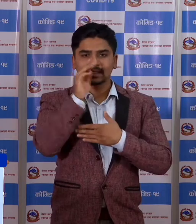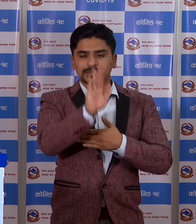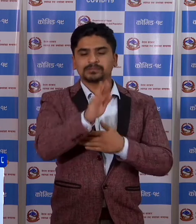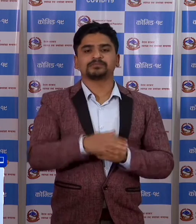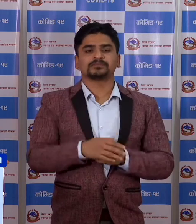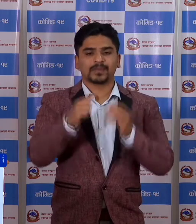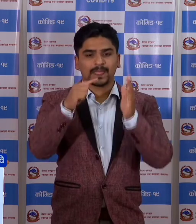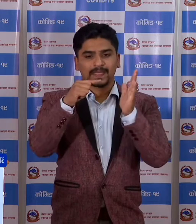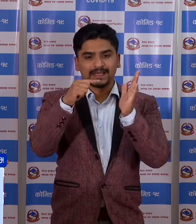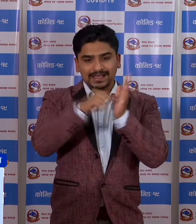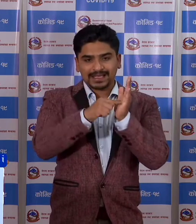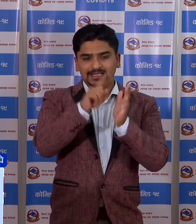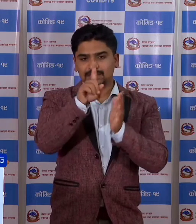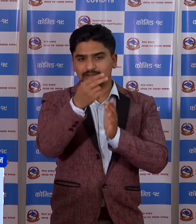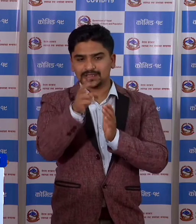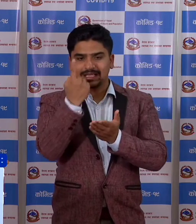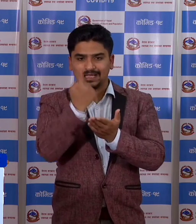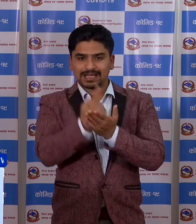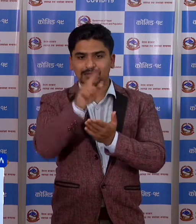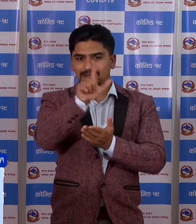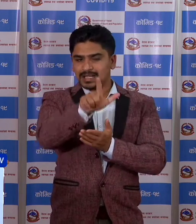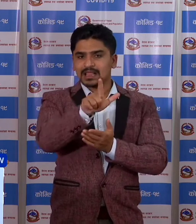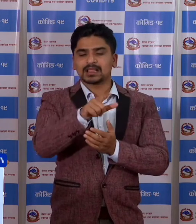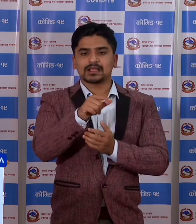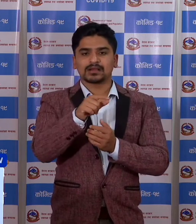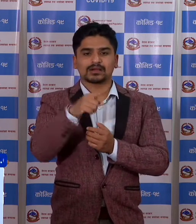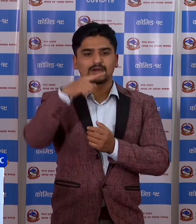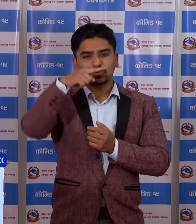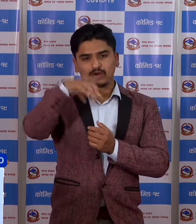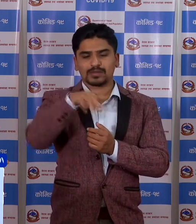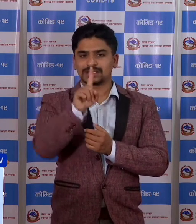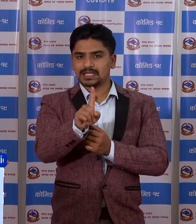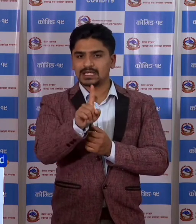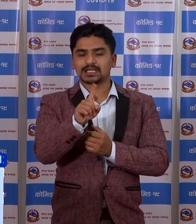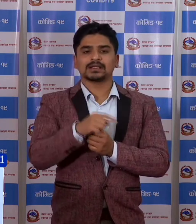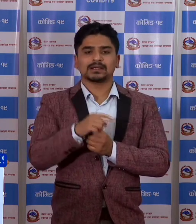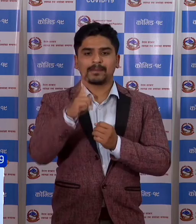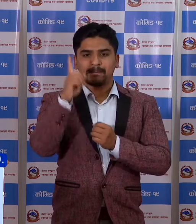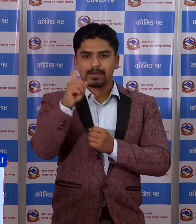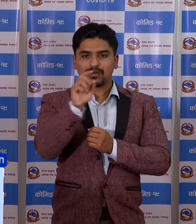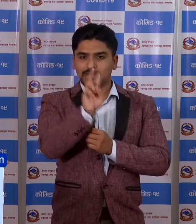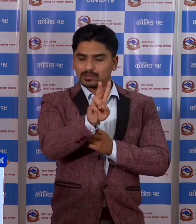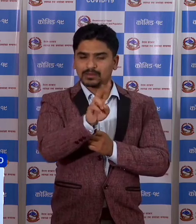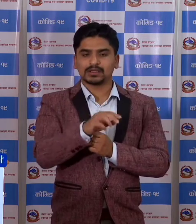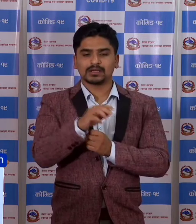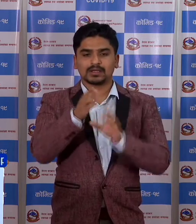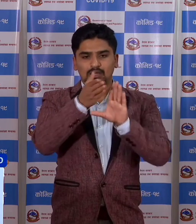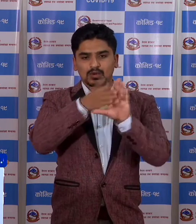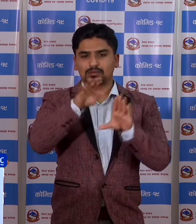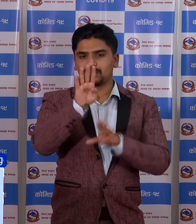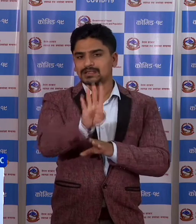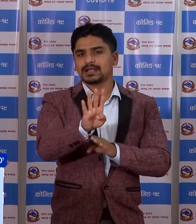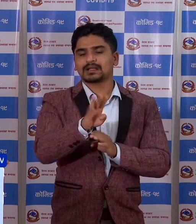त्यस्तै कास्कीमा 10 जना, काठमाडौँमा 7 जना, नवलपरासीमा 1 जना, बागलुङमा 2 जना,